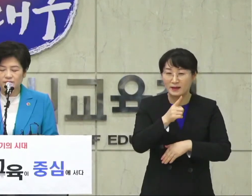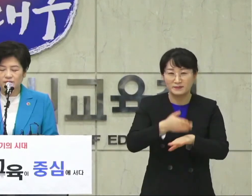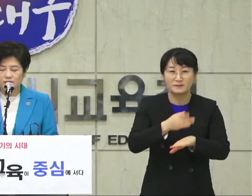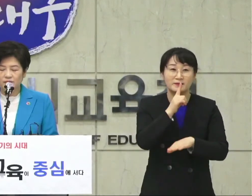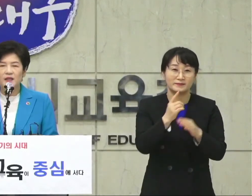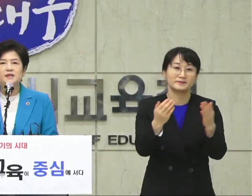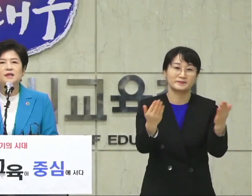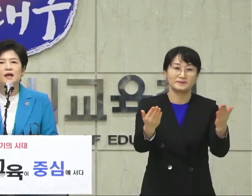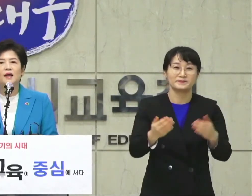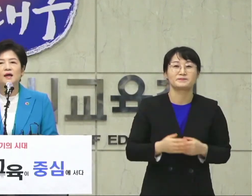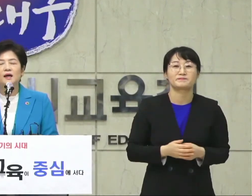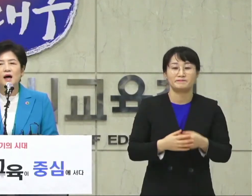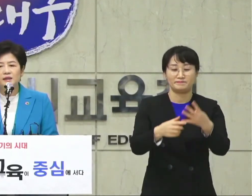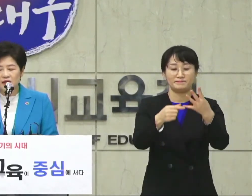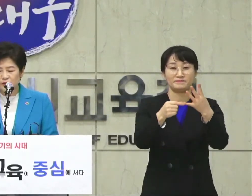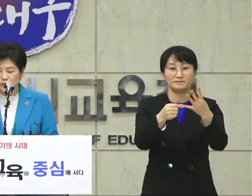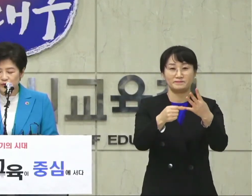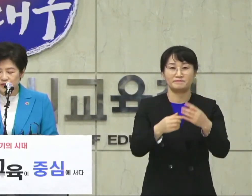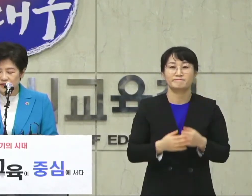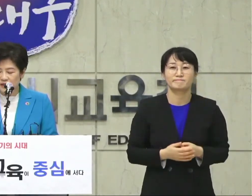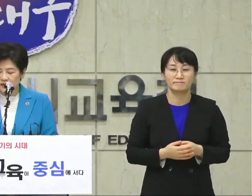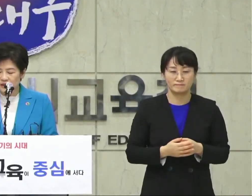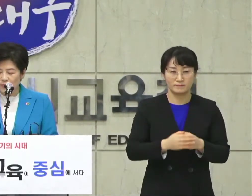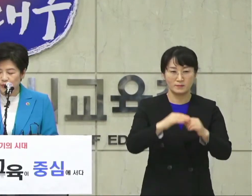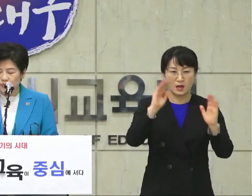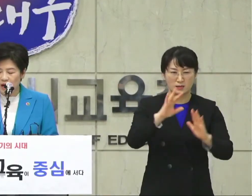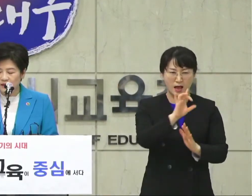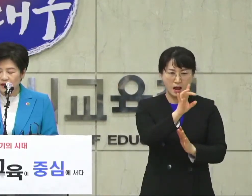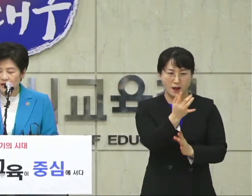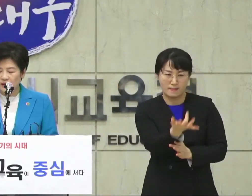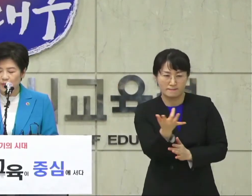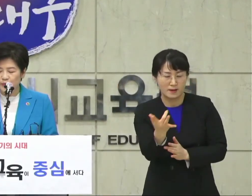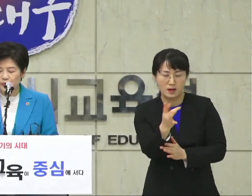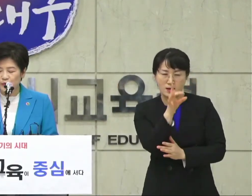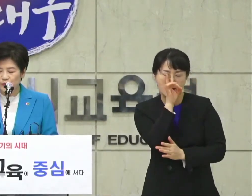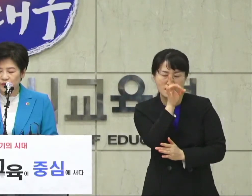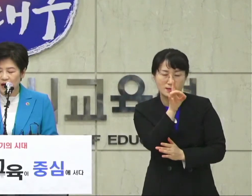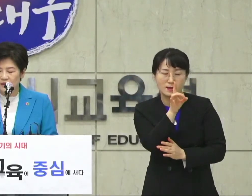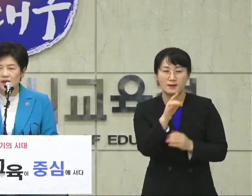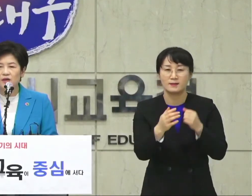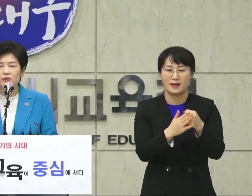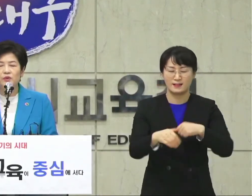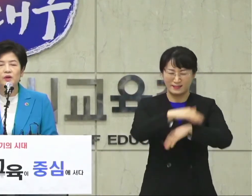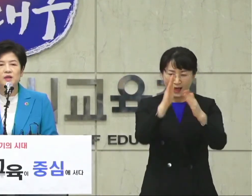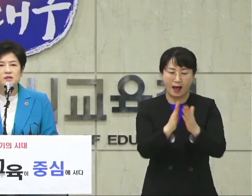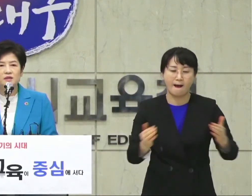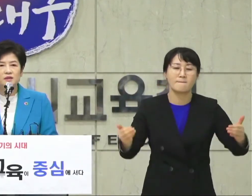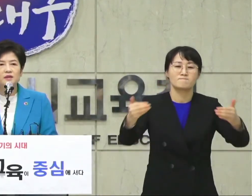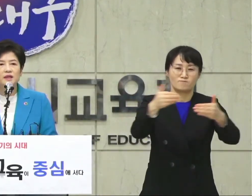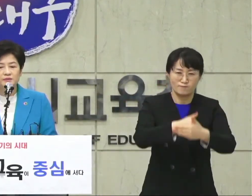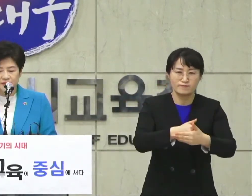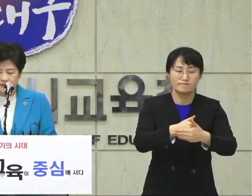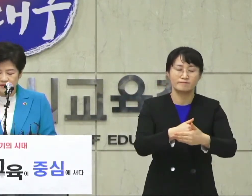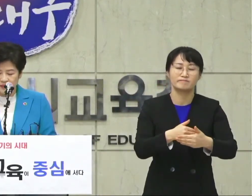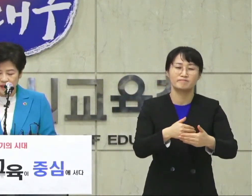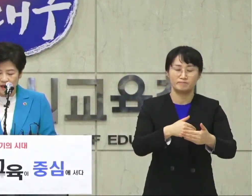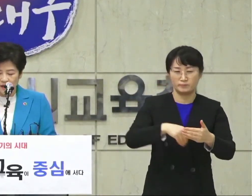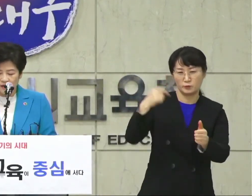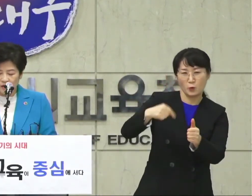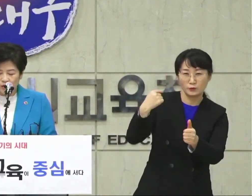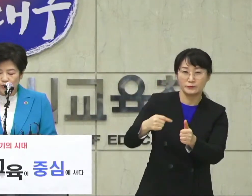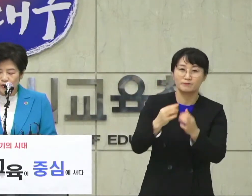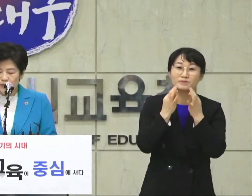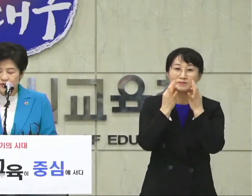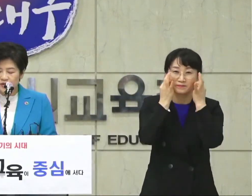감사드립니다. 넷째, 한아이도 놓치지 않는 다품 학대, 다품 교육 확대에도 적극